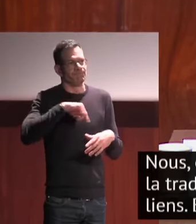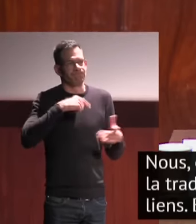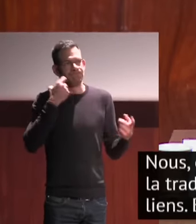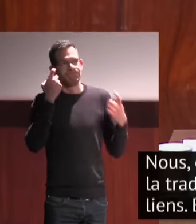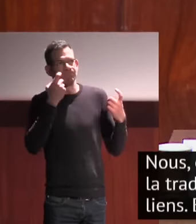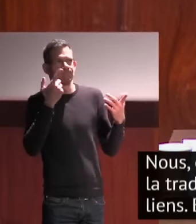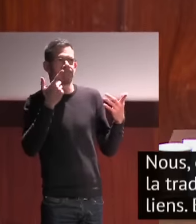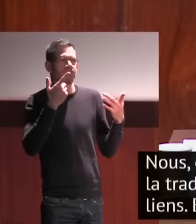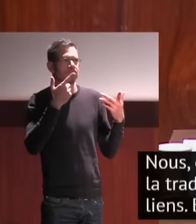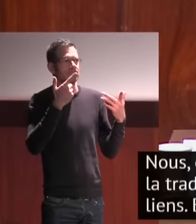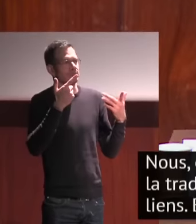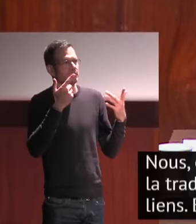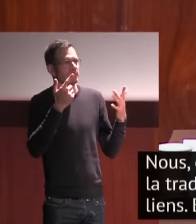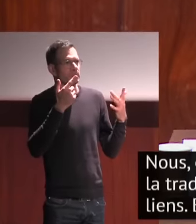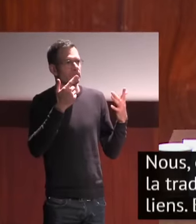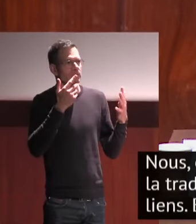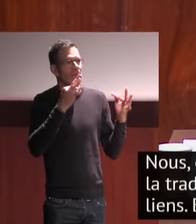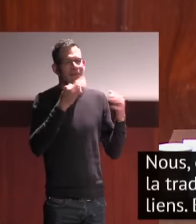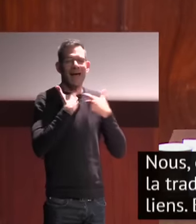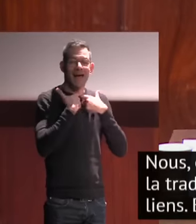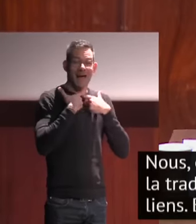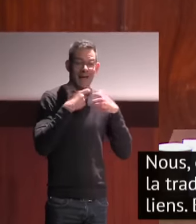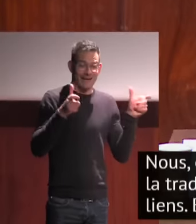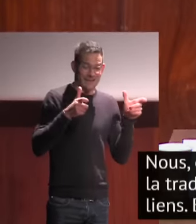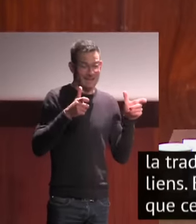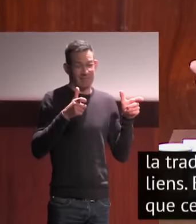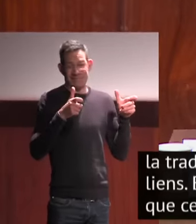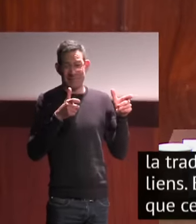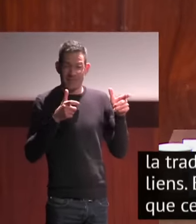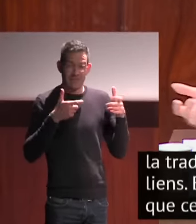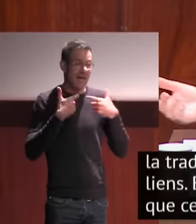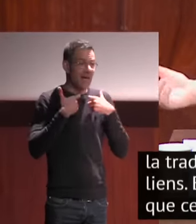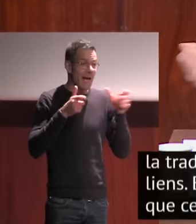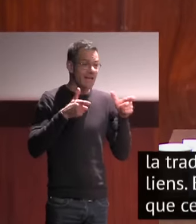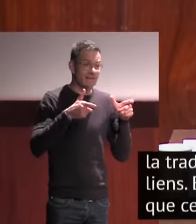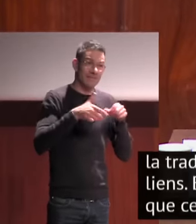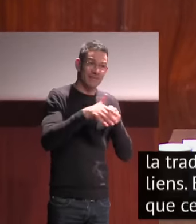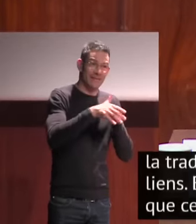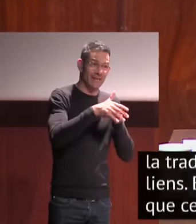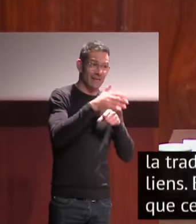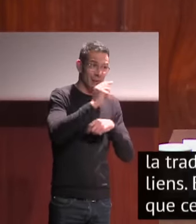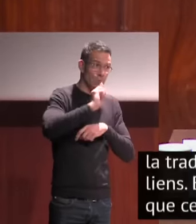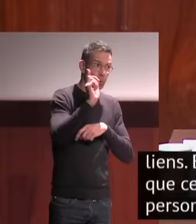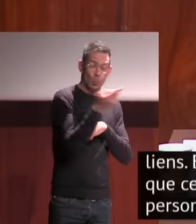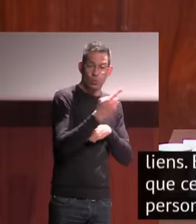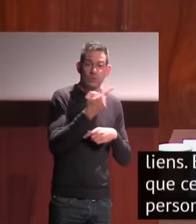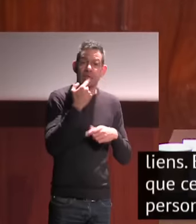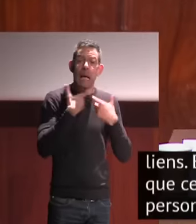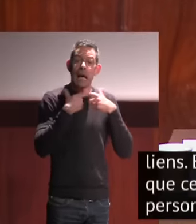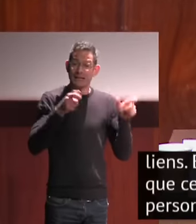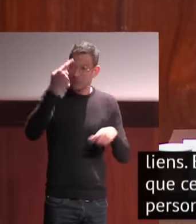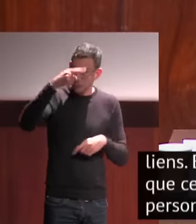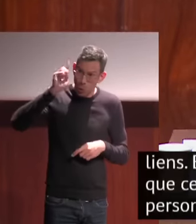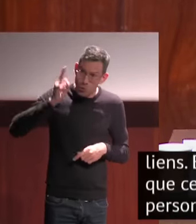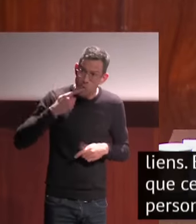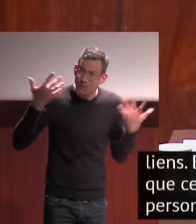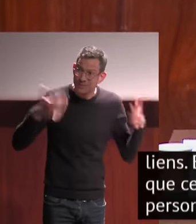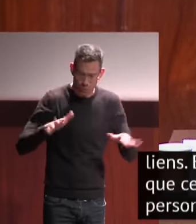l'accessibilité dans tous les sens, c'est-à-dire que ce n'est pas seulement faire de l'accessibilité pour les personnes sourdes, c'est aussi faire de l'accessibilité pour les personnes